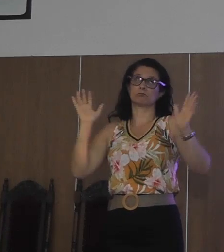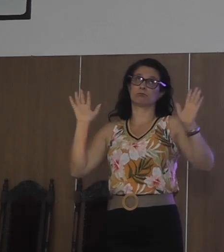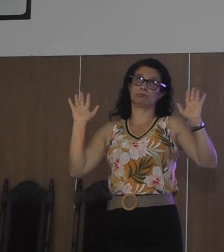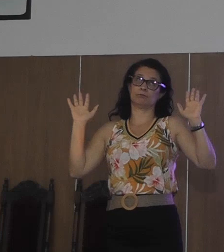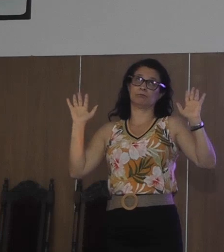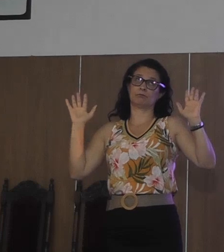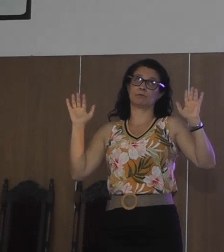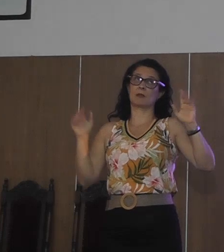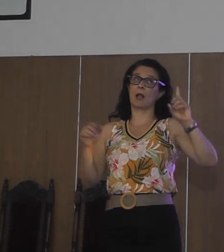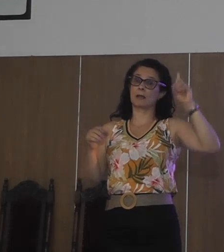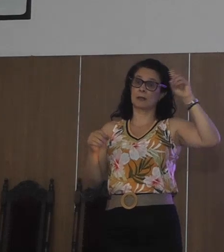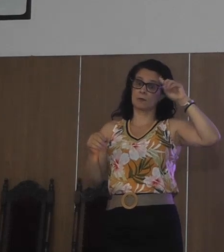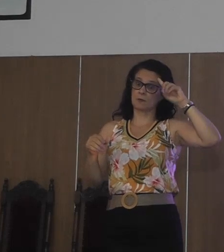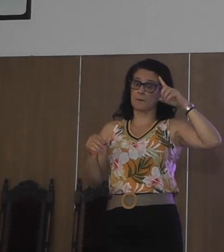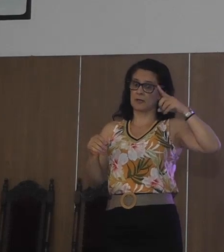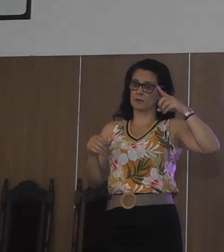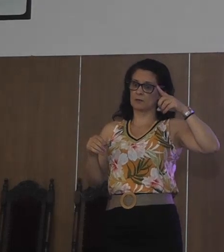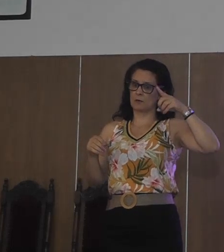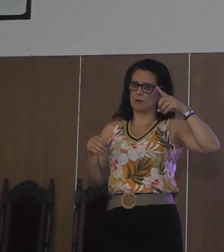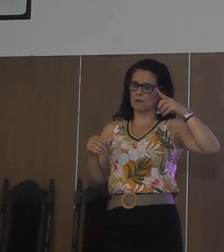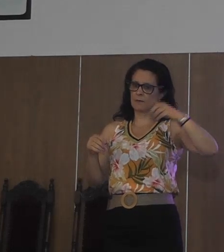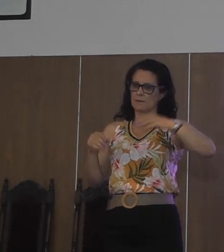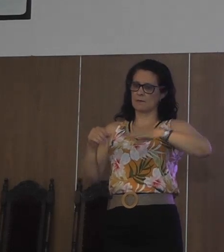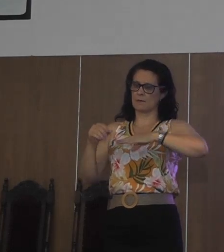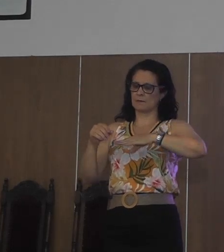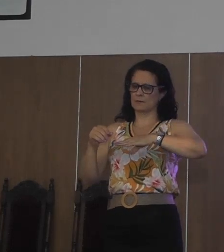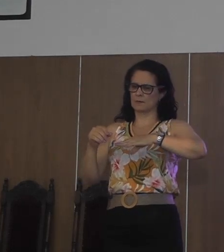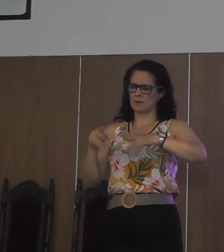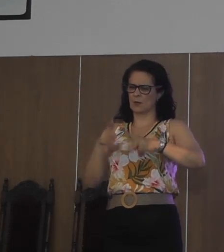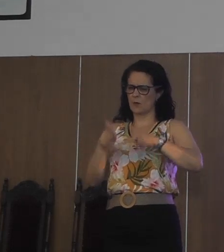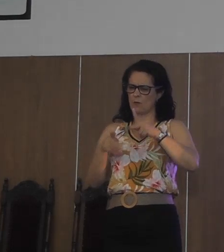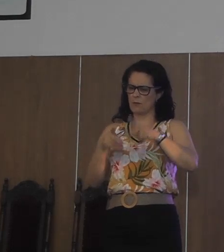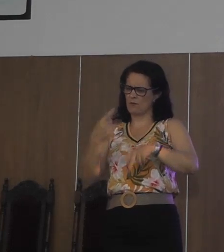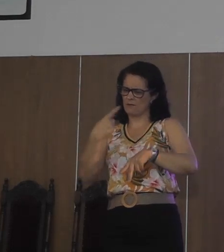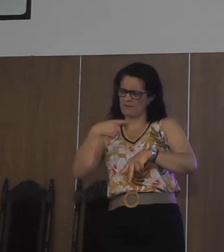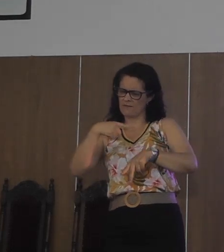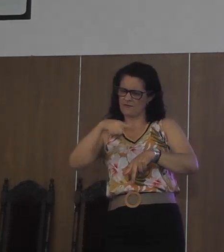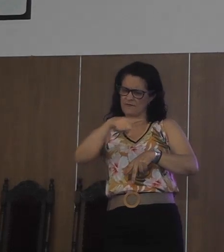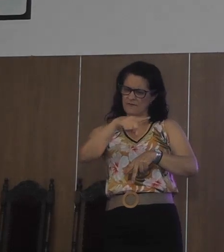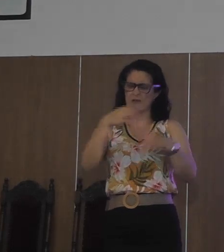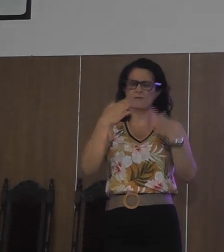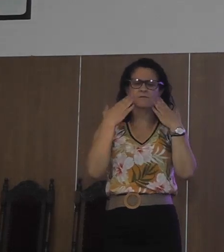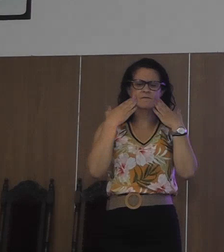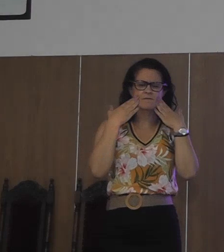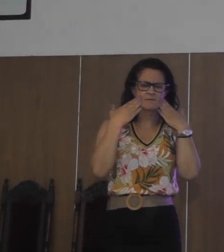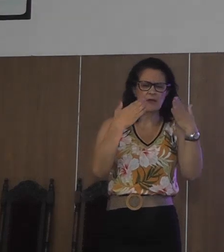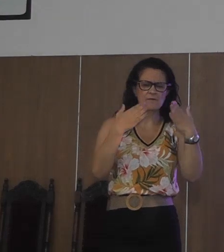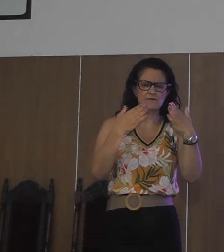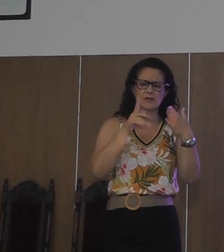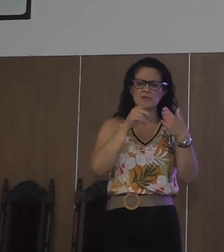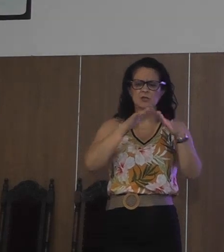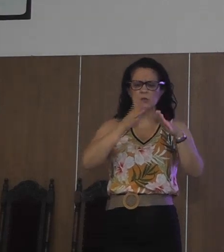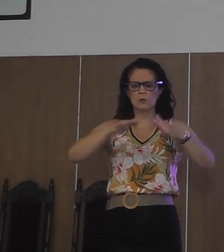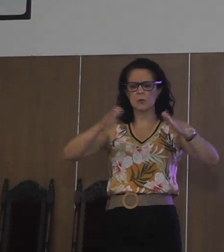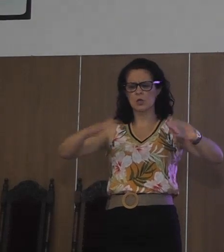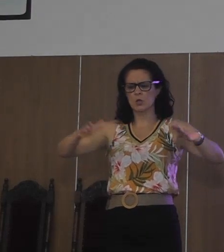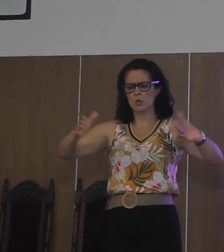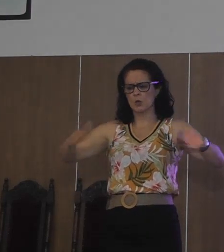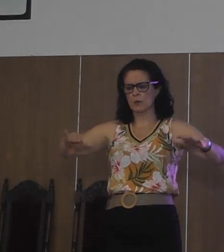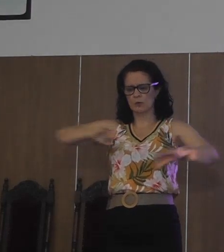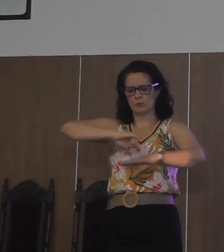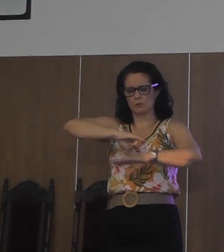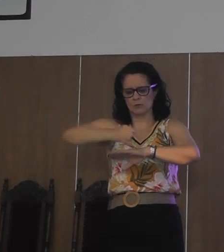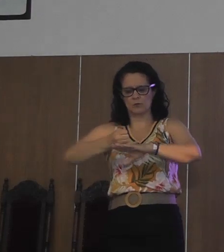que o povo saia do vale de Sitim e se acampe em volta do rio Jordão. A ordem para atravessar aquele